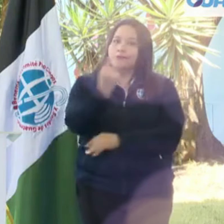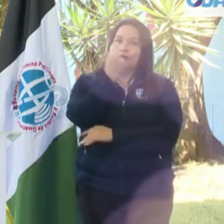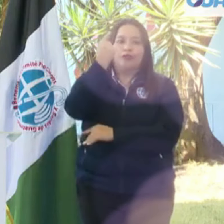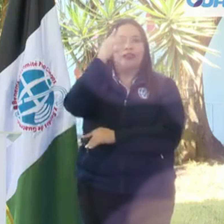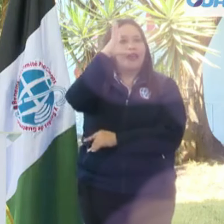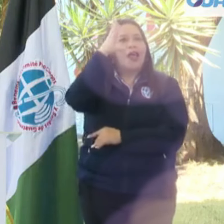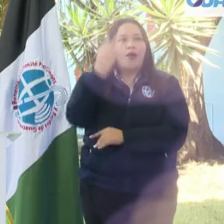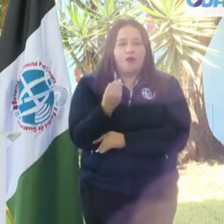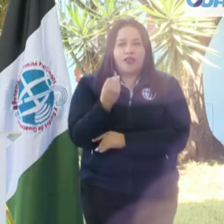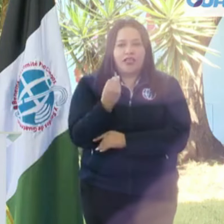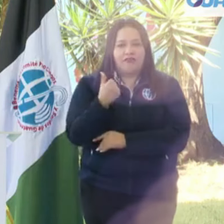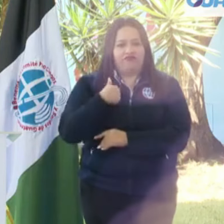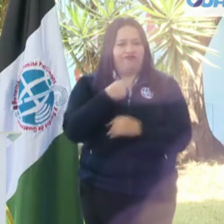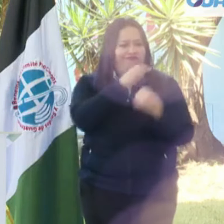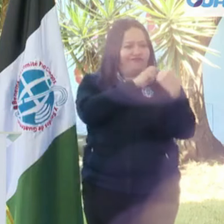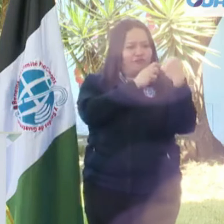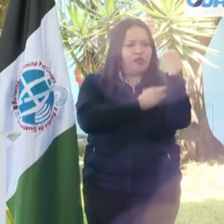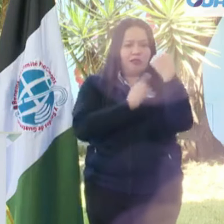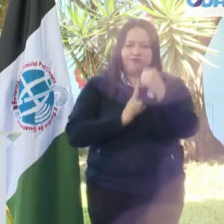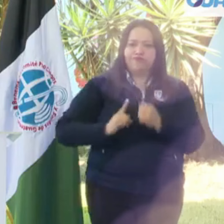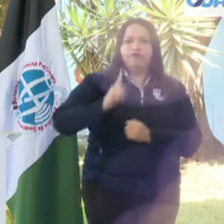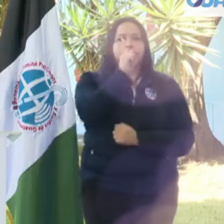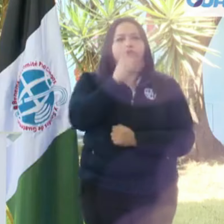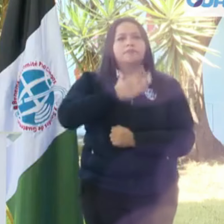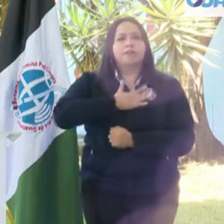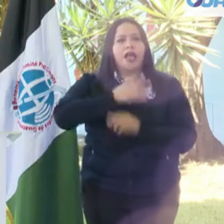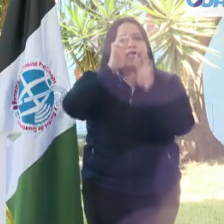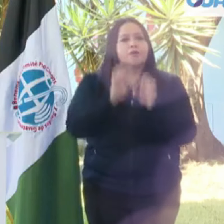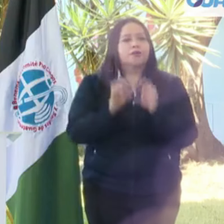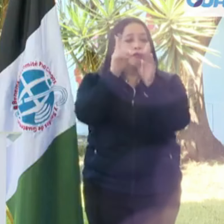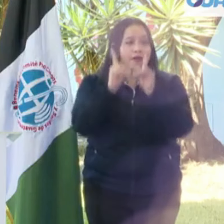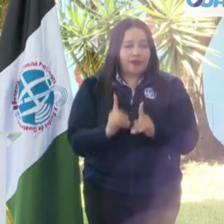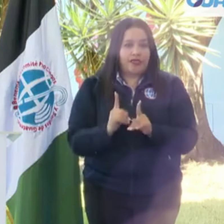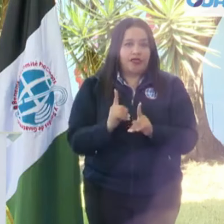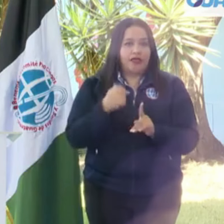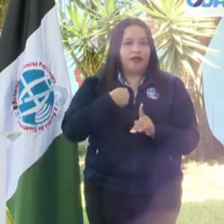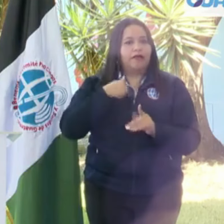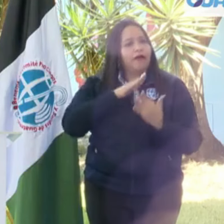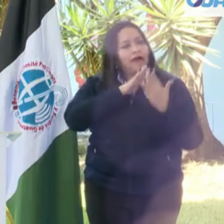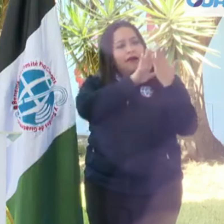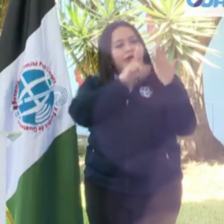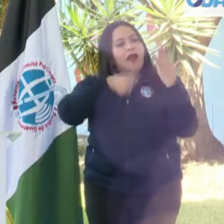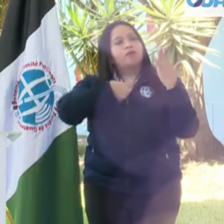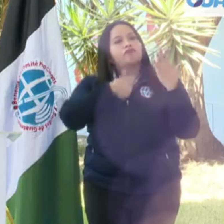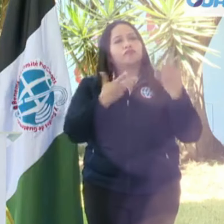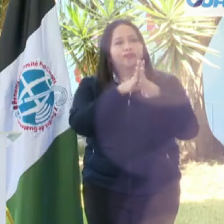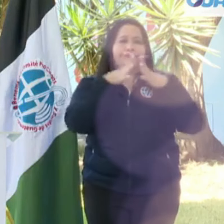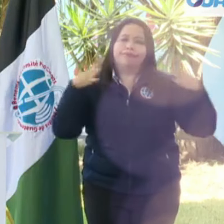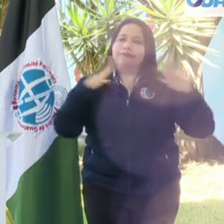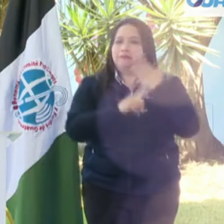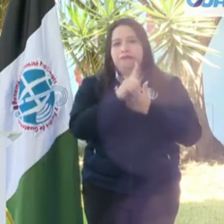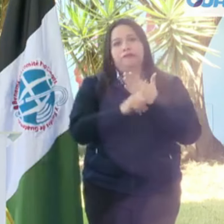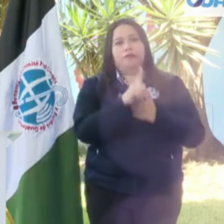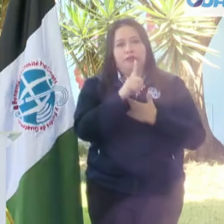permite empoderar a las personas con discapacidad frente a estos graves